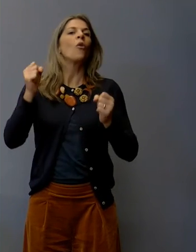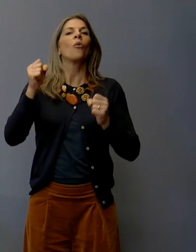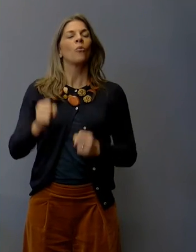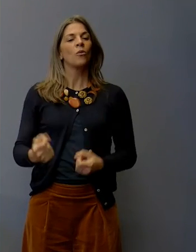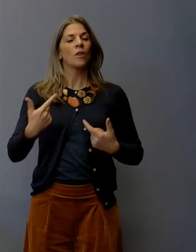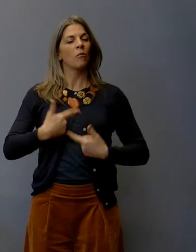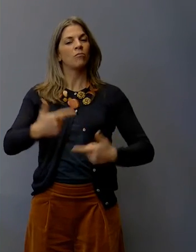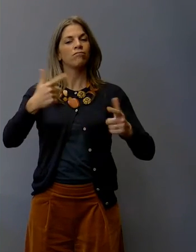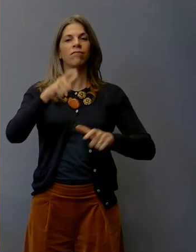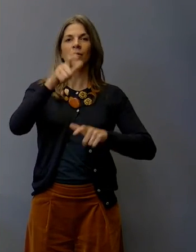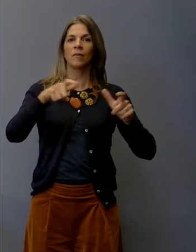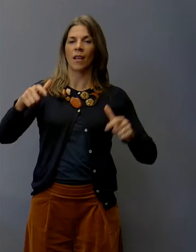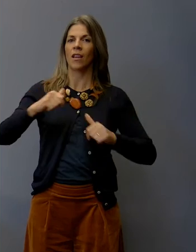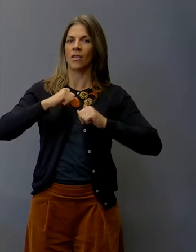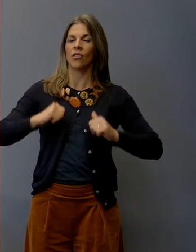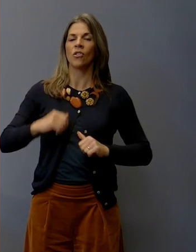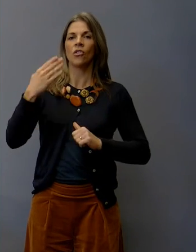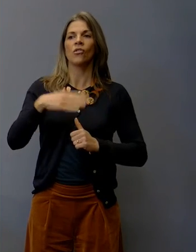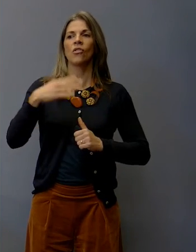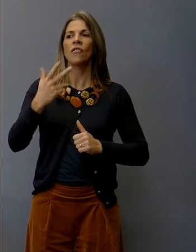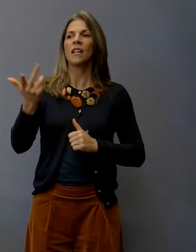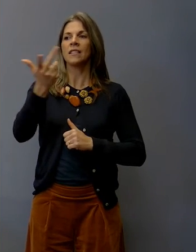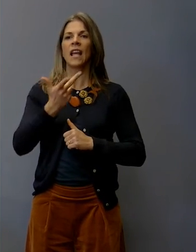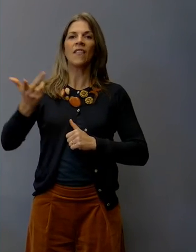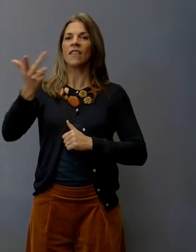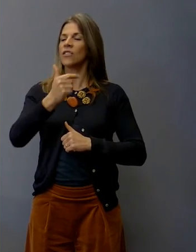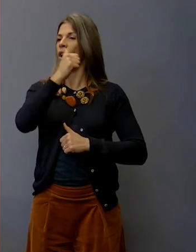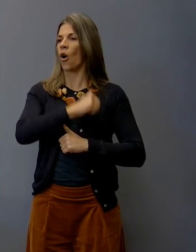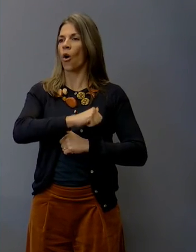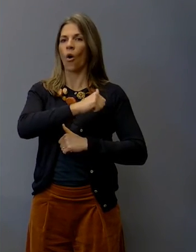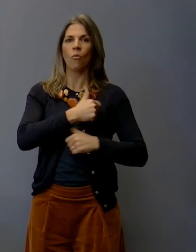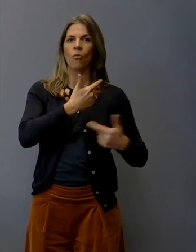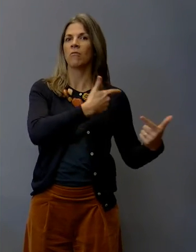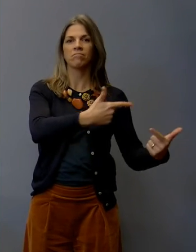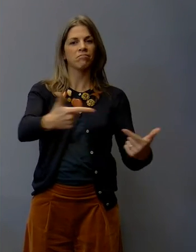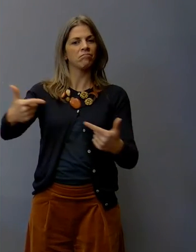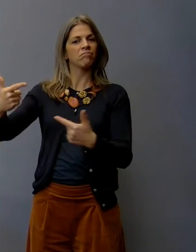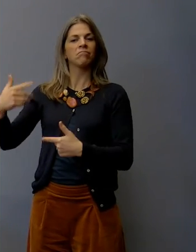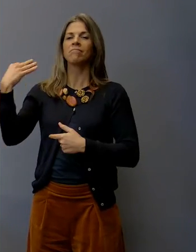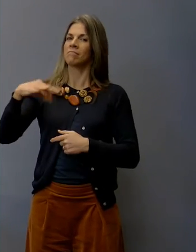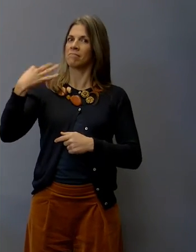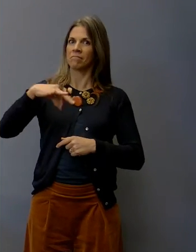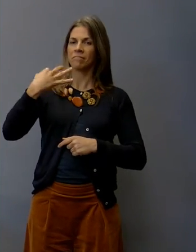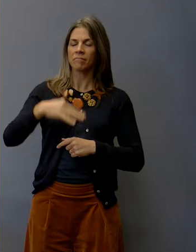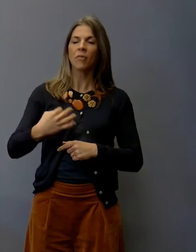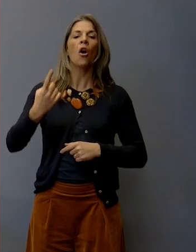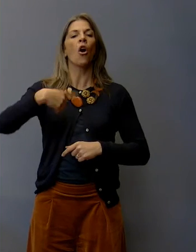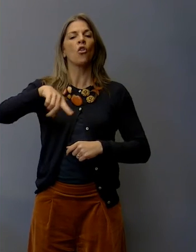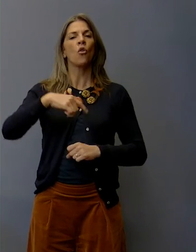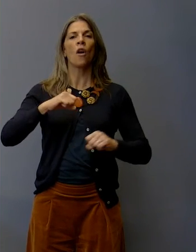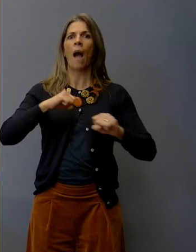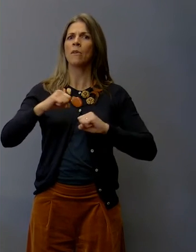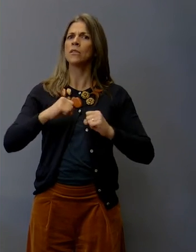presi i servizi comunali nel rispetto della efficienza siamo l'amministrazione dei